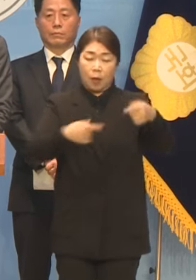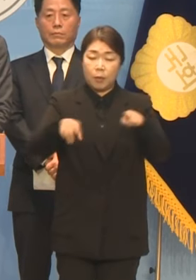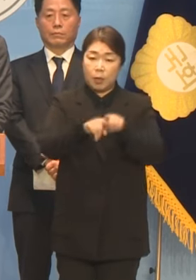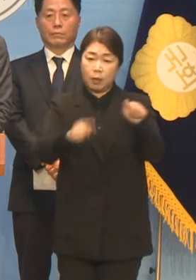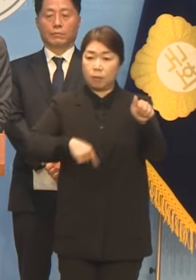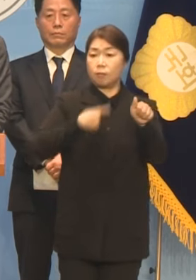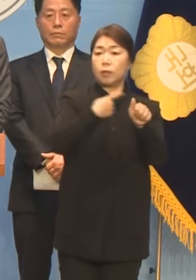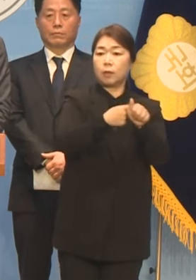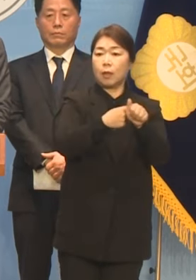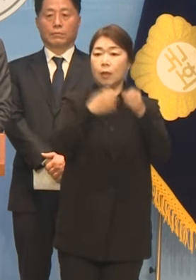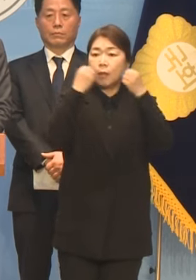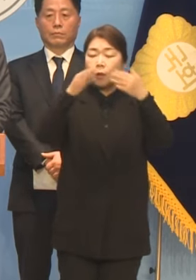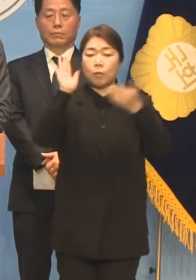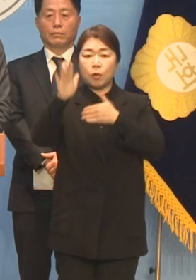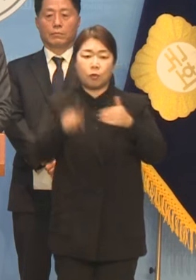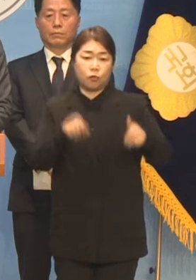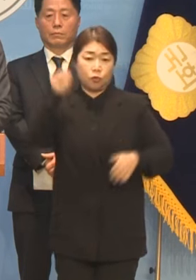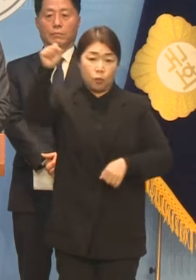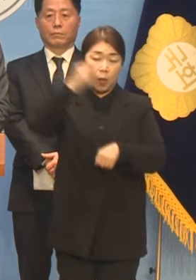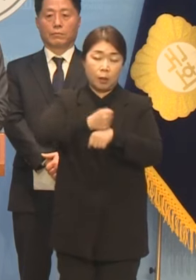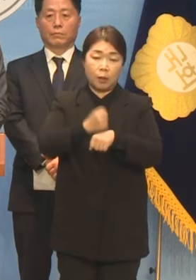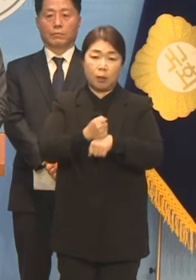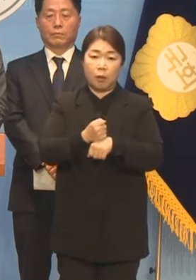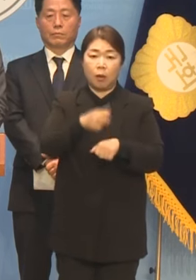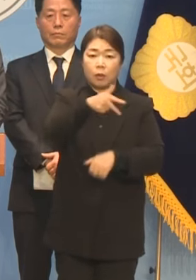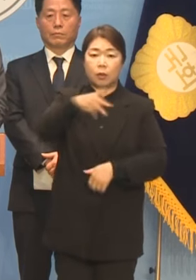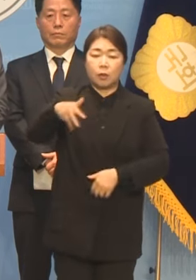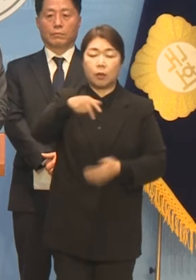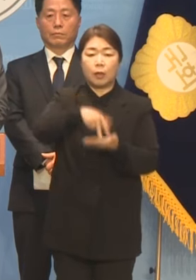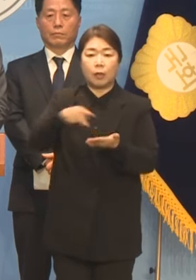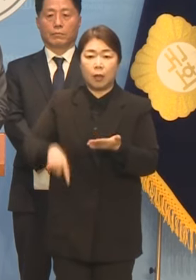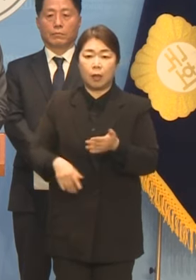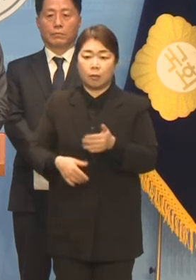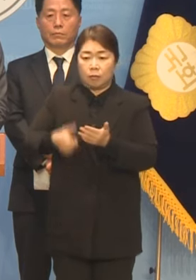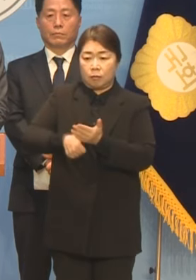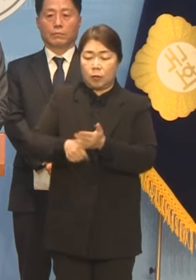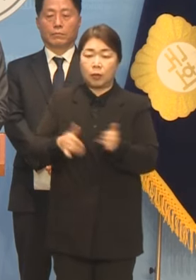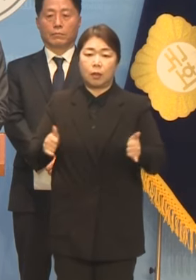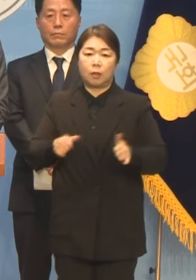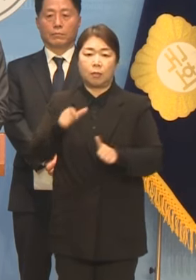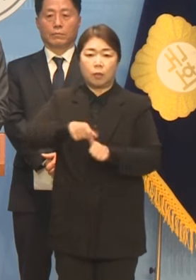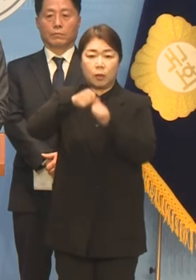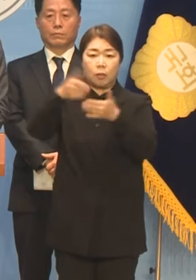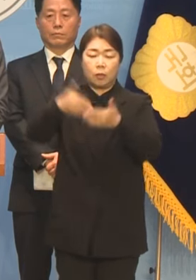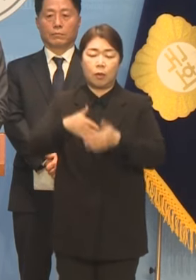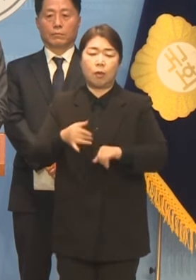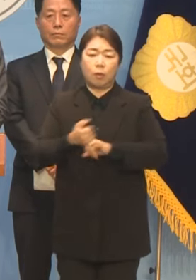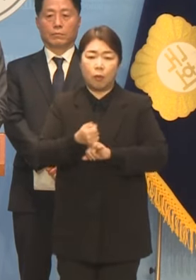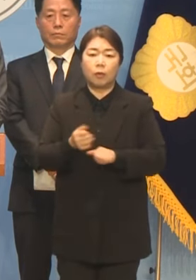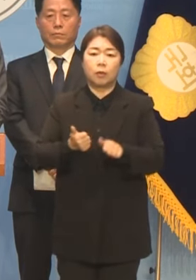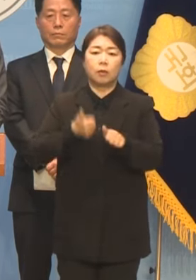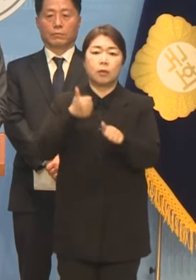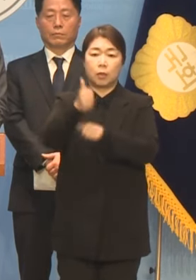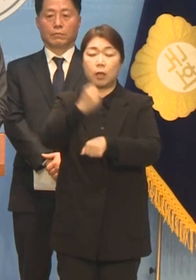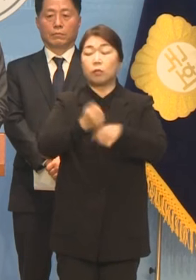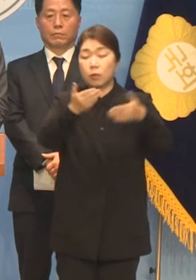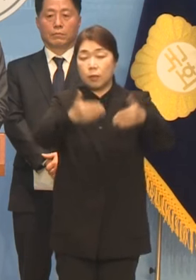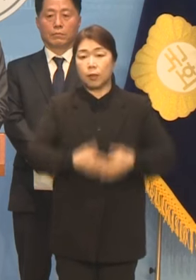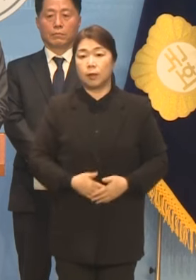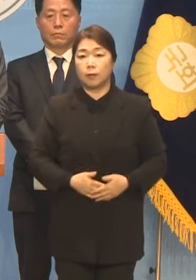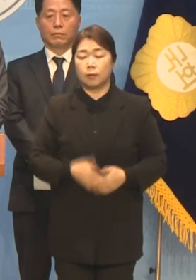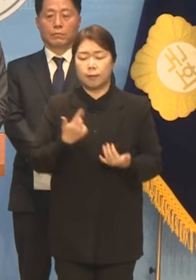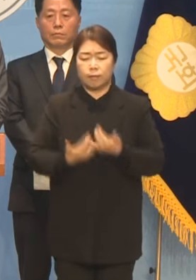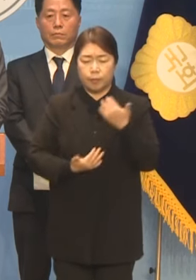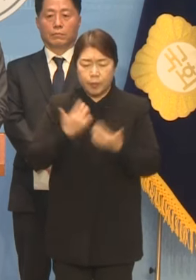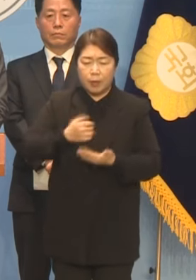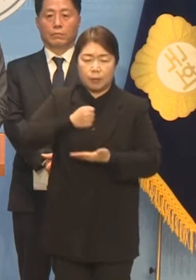미래로 출마해서 제천단양 유권자들의 선택을 받아 반드시 승리하겠습니다 저의 피끓는